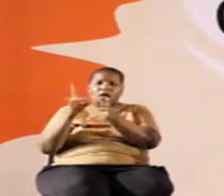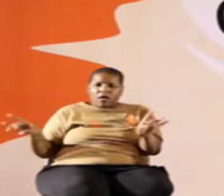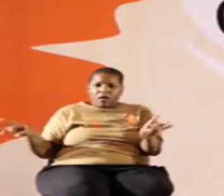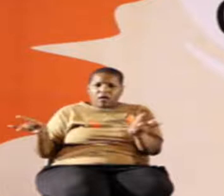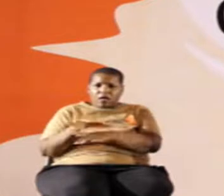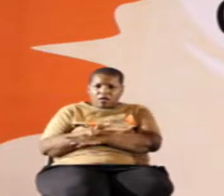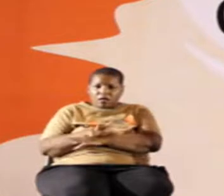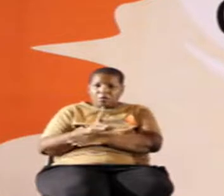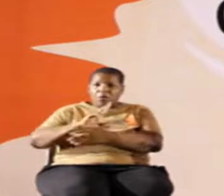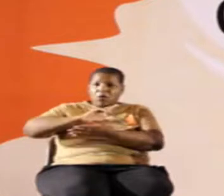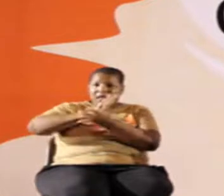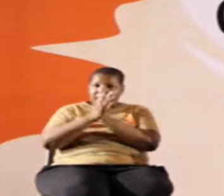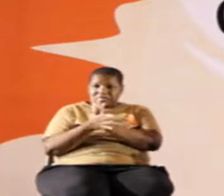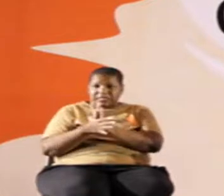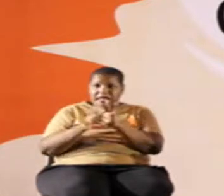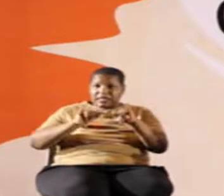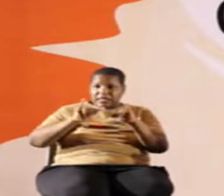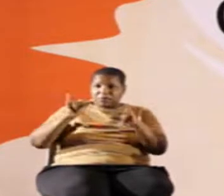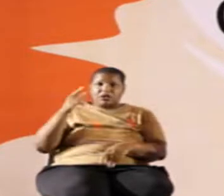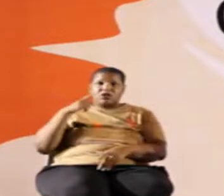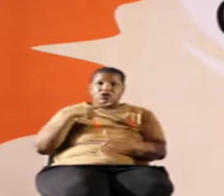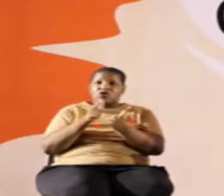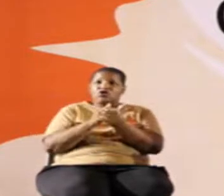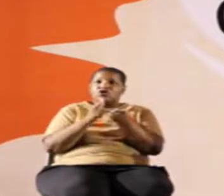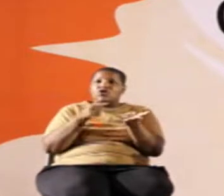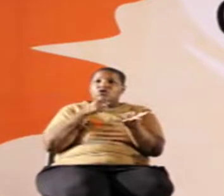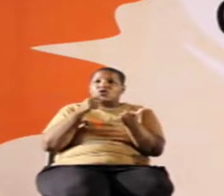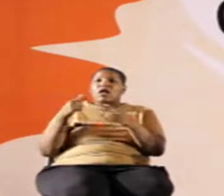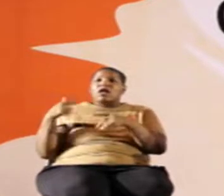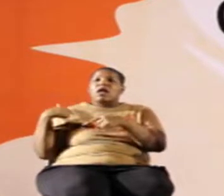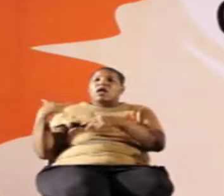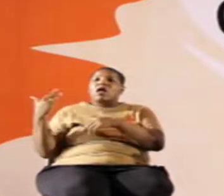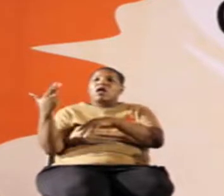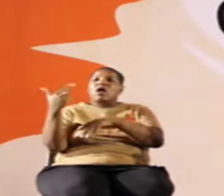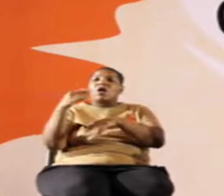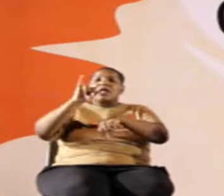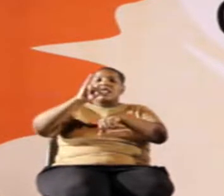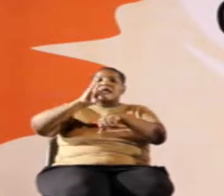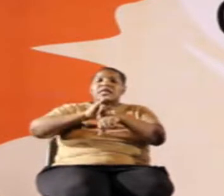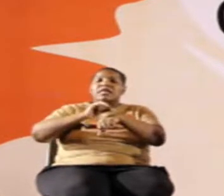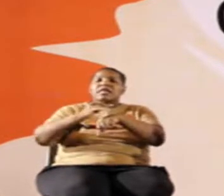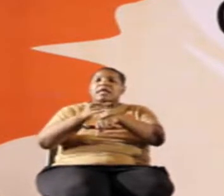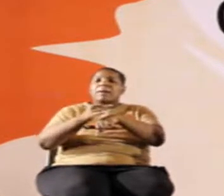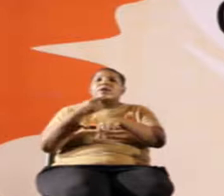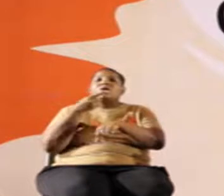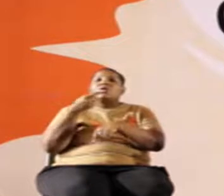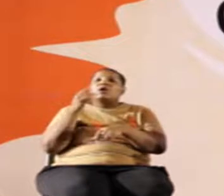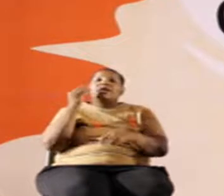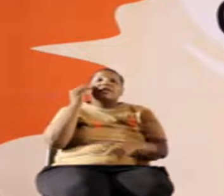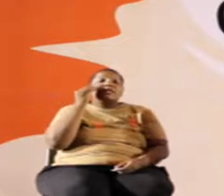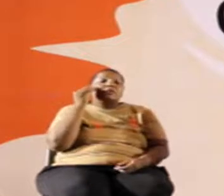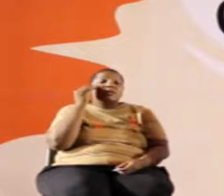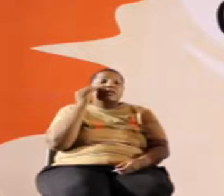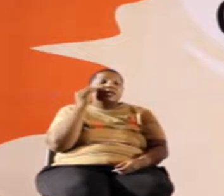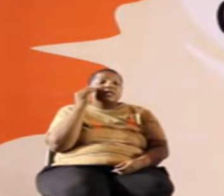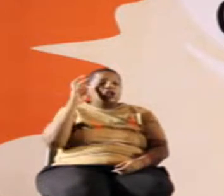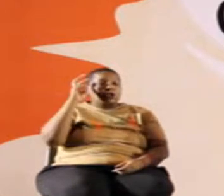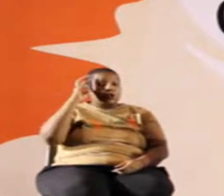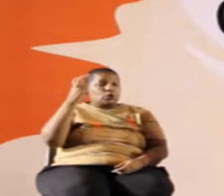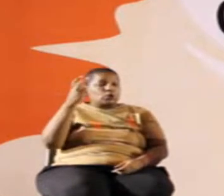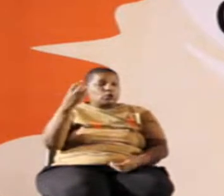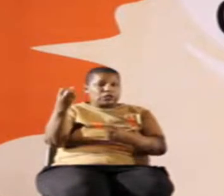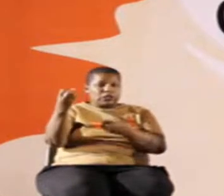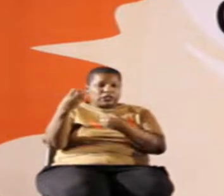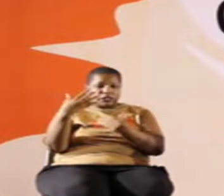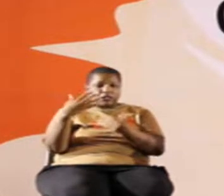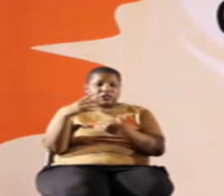mídia jornalística que defende o modelo hegemônico do capital? O que a experiência na cultura nos ensina?